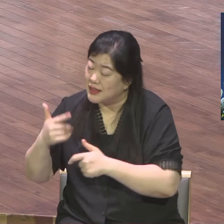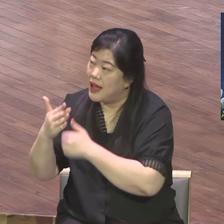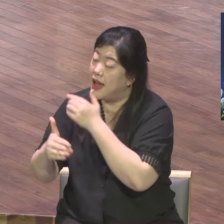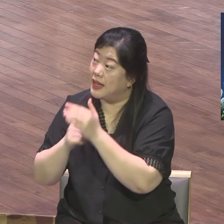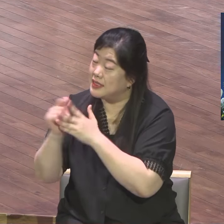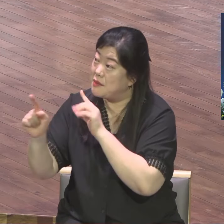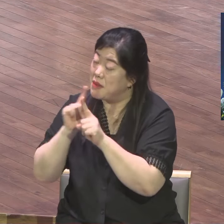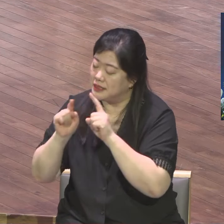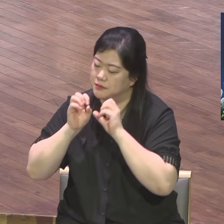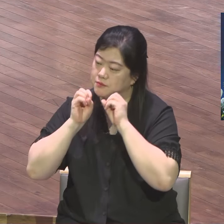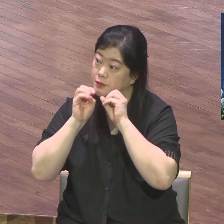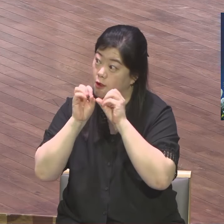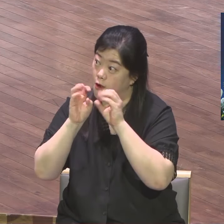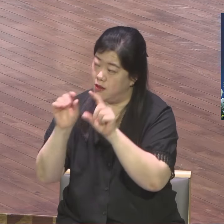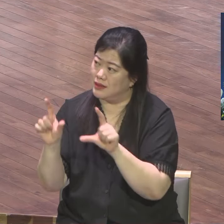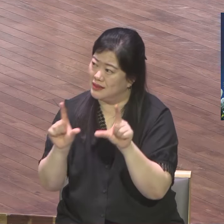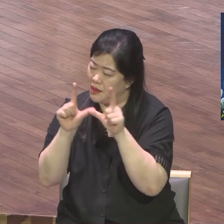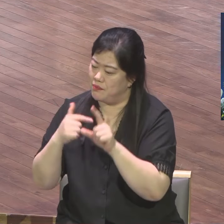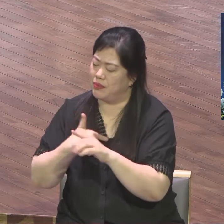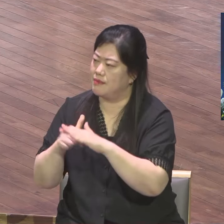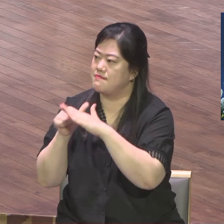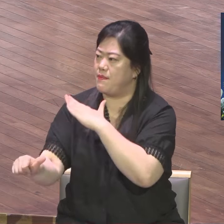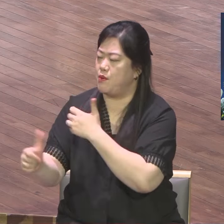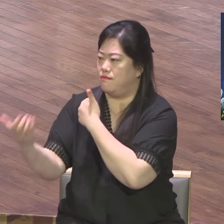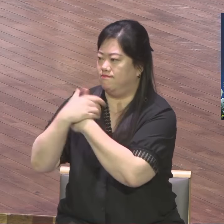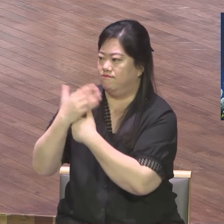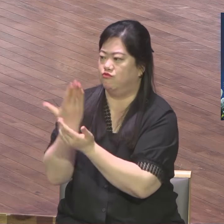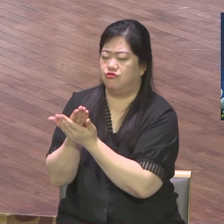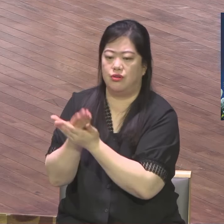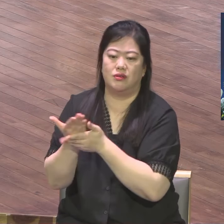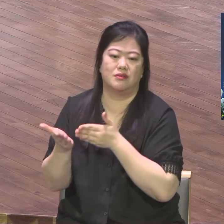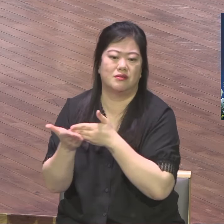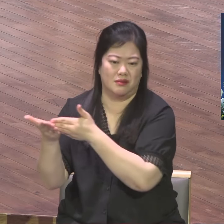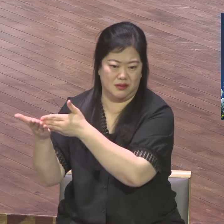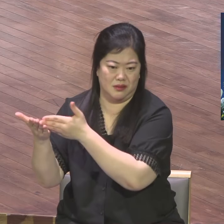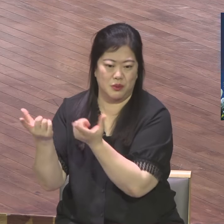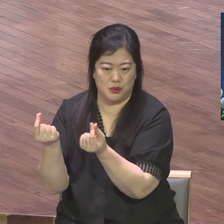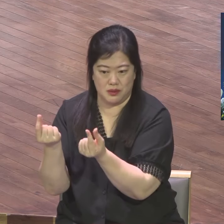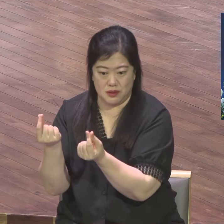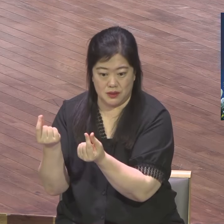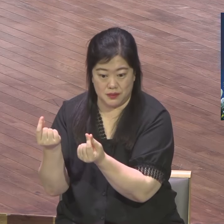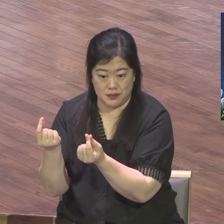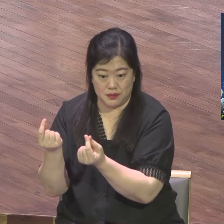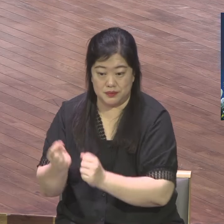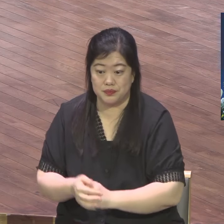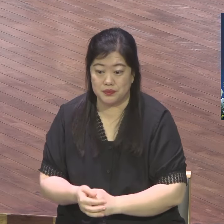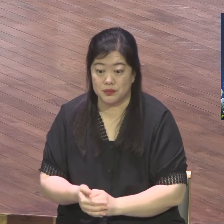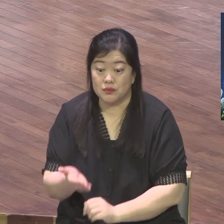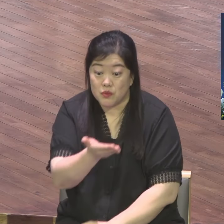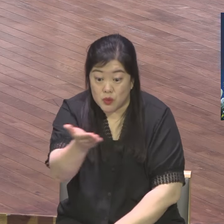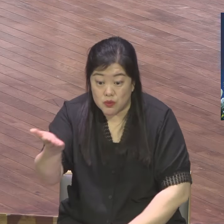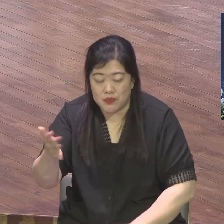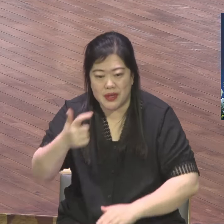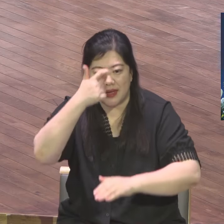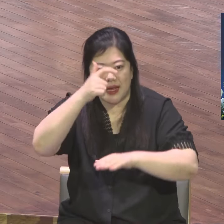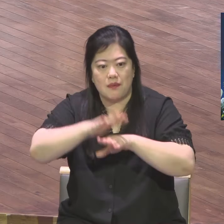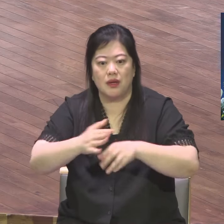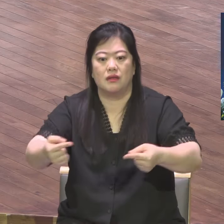하여 주옵소서. 말씀의 망대를 세워야 돼요. 여러분의 말씀을 듣기는 들어요. 은혜도 받아요.